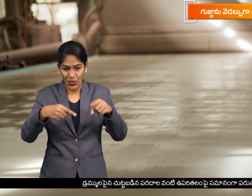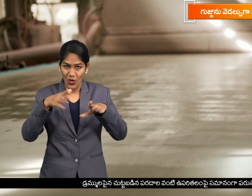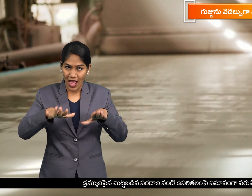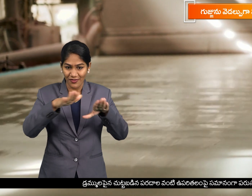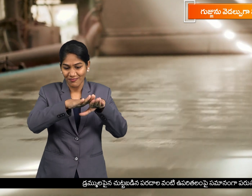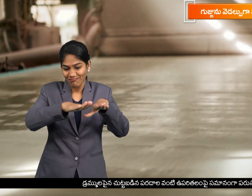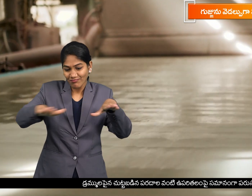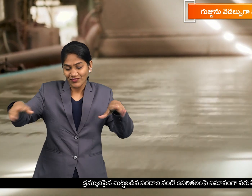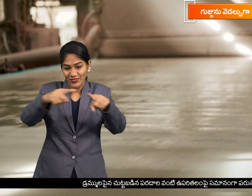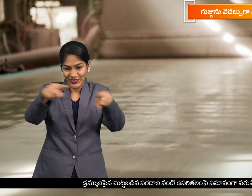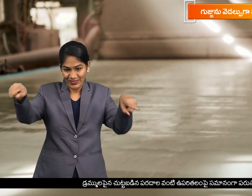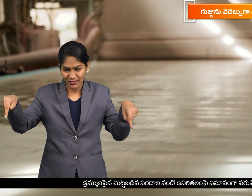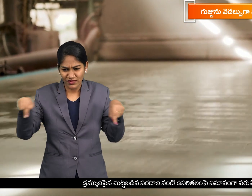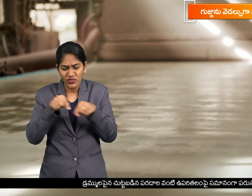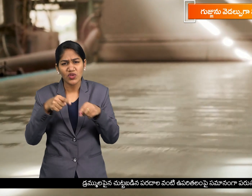పరుస్తారు.